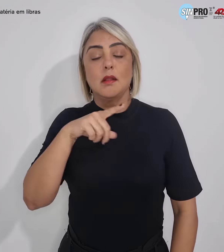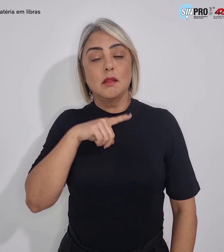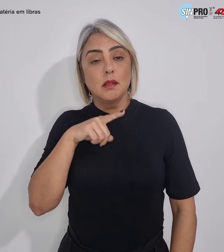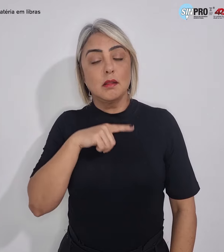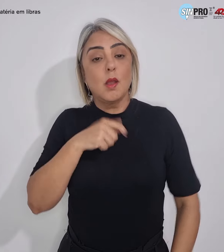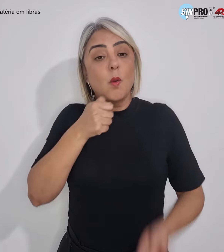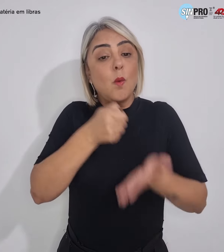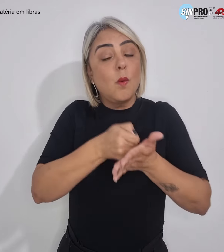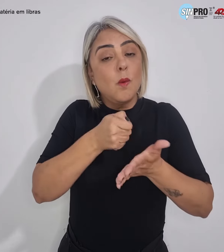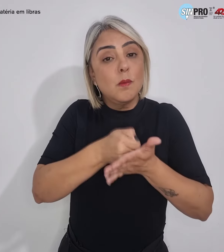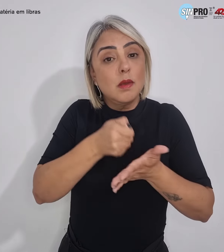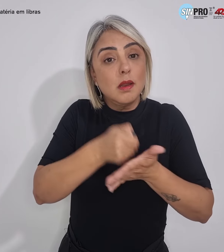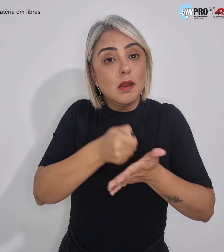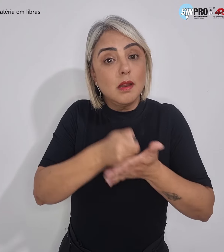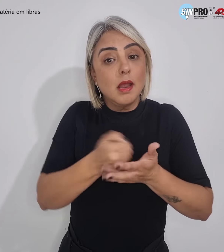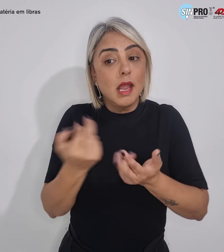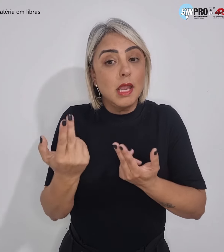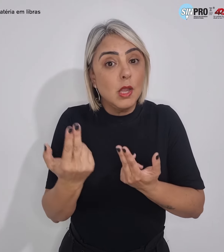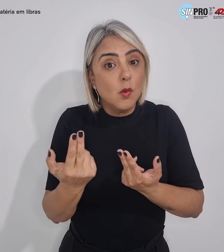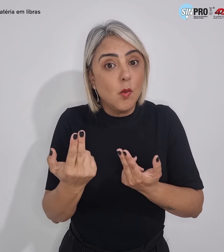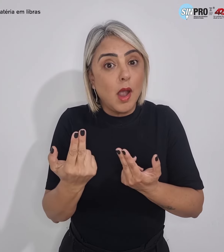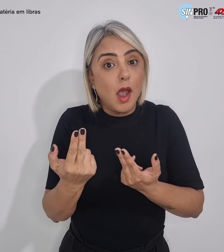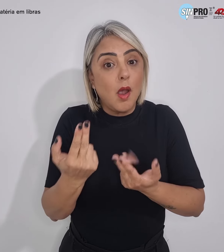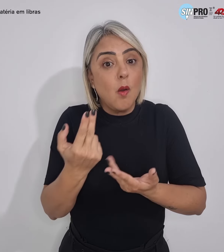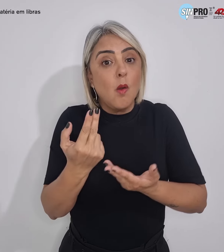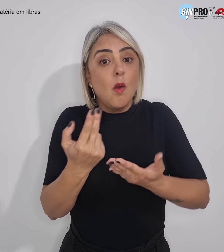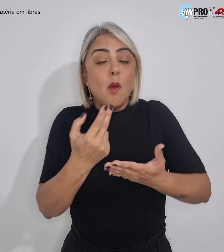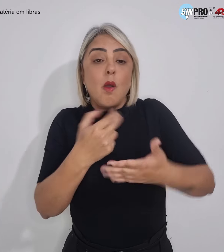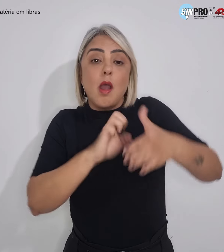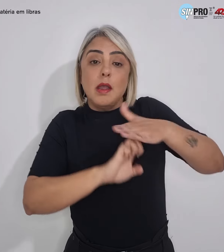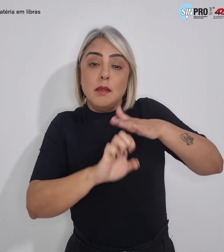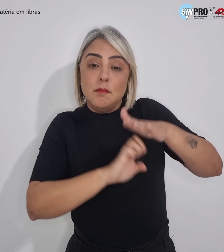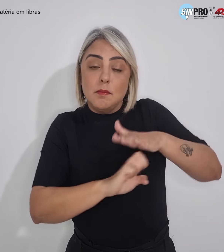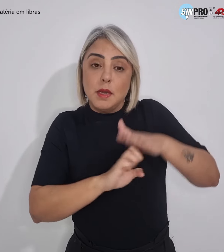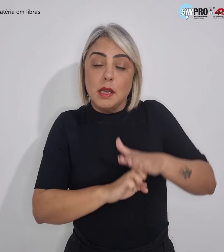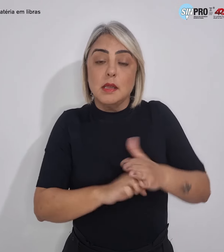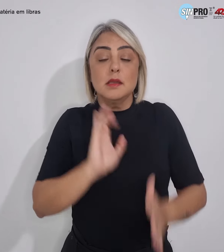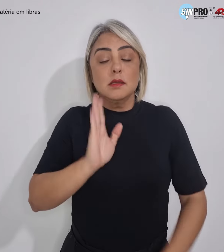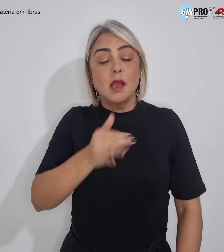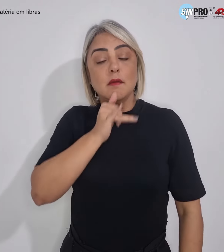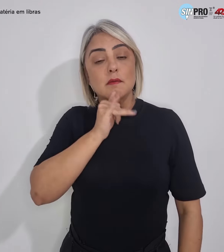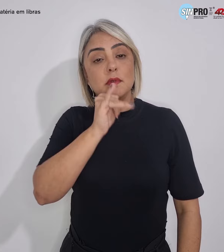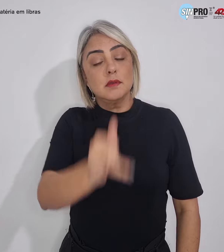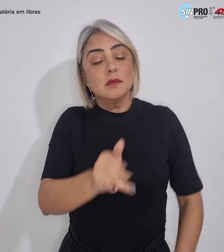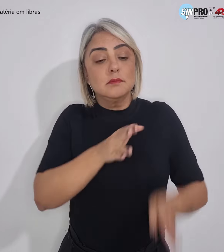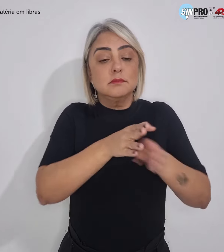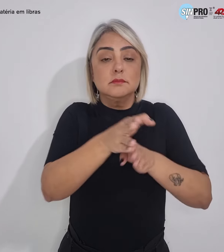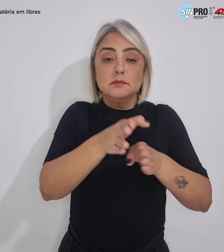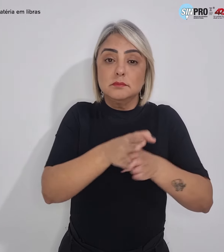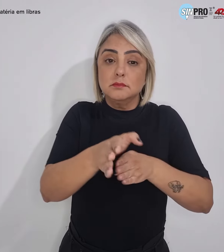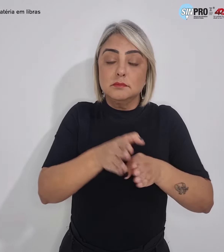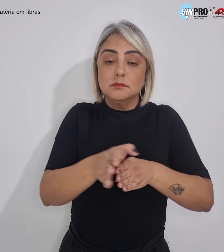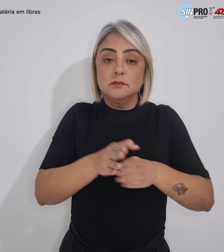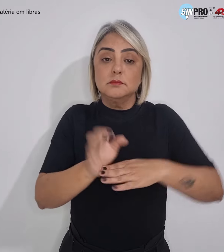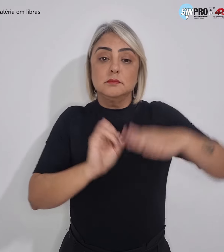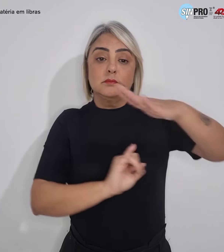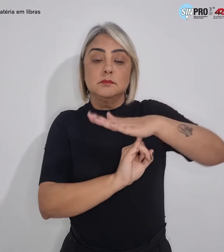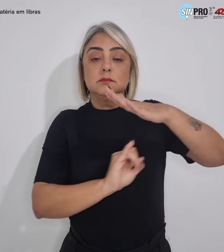obrigatoriamente do mesmo imunizante. Conforme já informamos aqui, com orientações do Instituto Butantan.